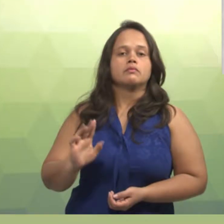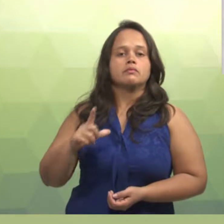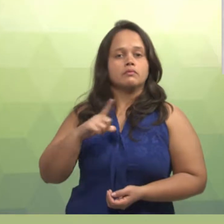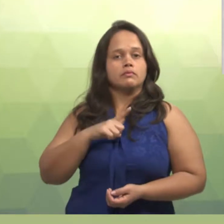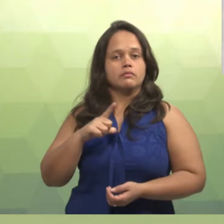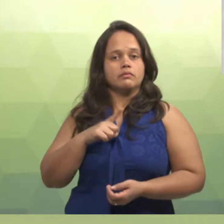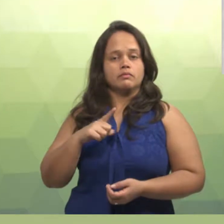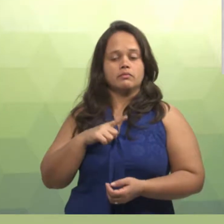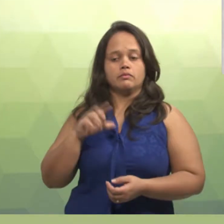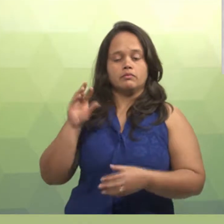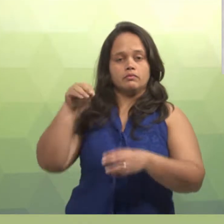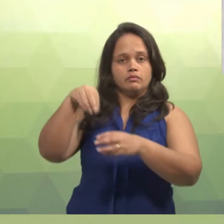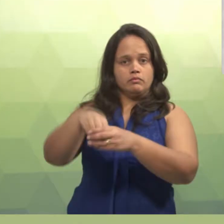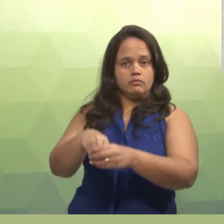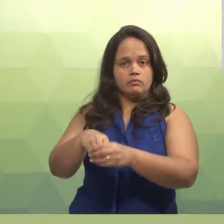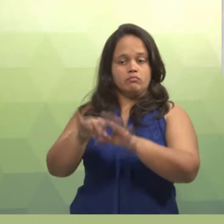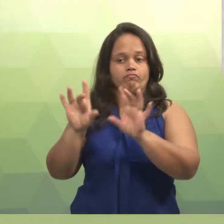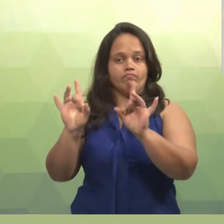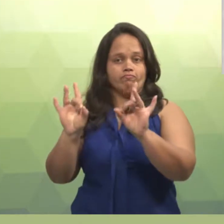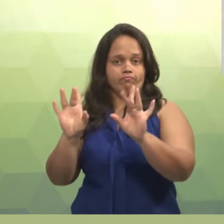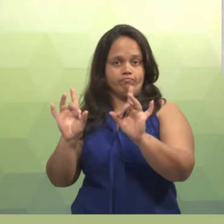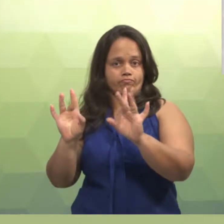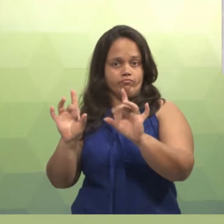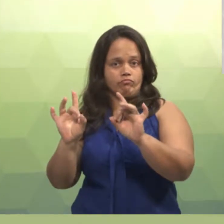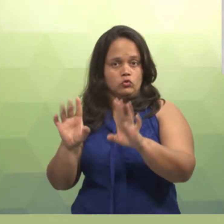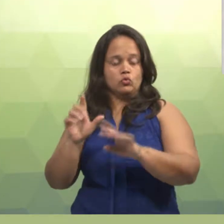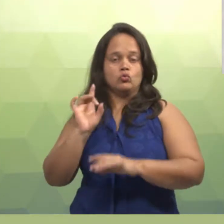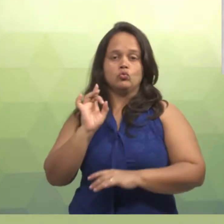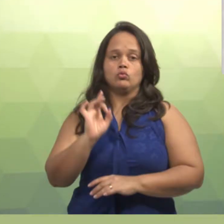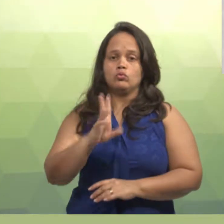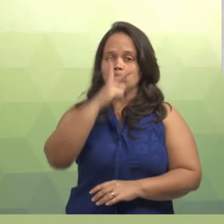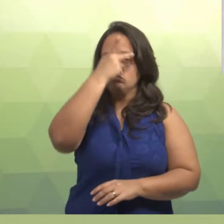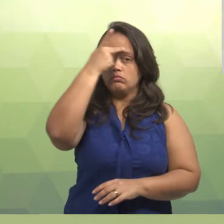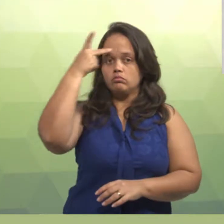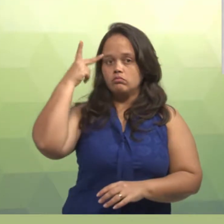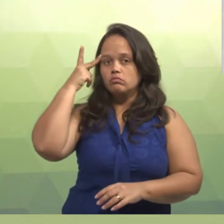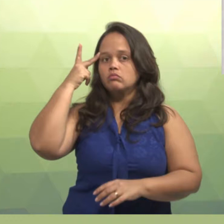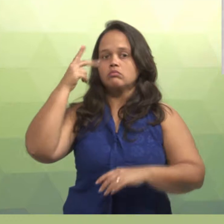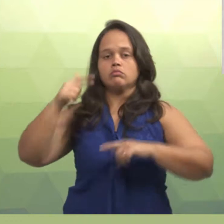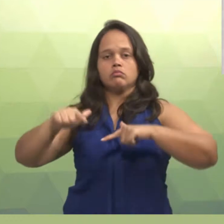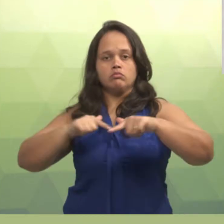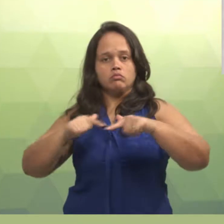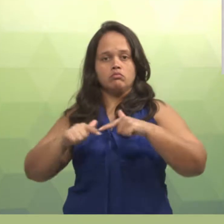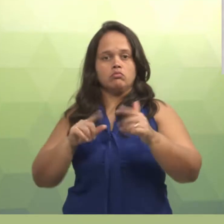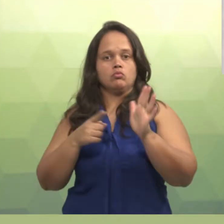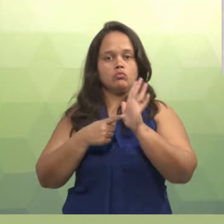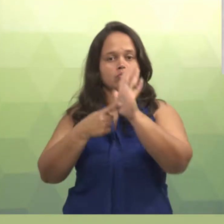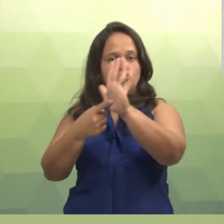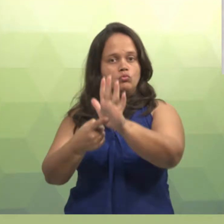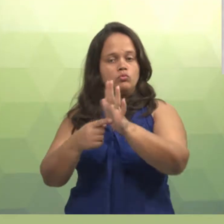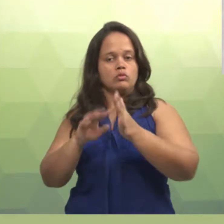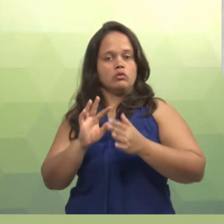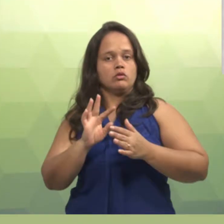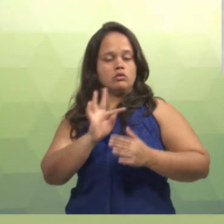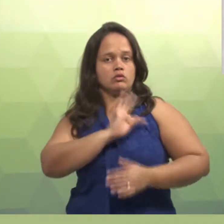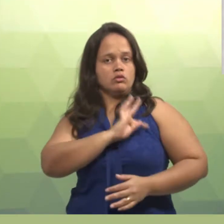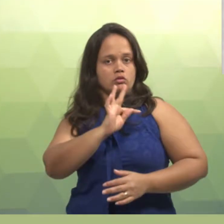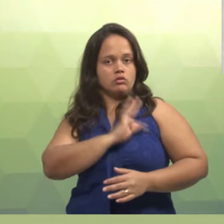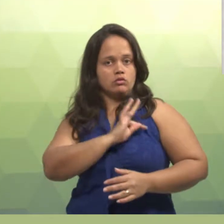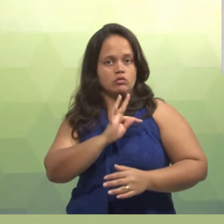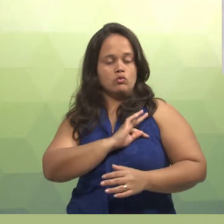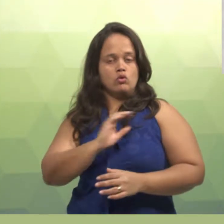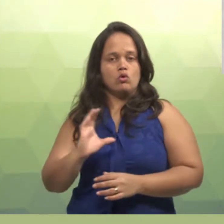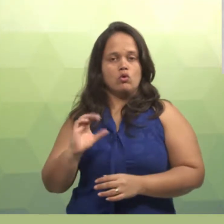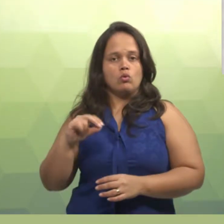provido exclusivamente por servidor que comprove habilitação em técnico de contabilidade ou